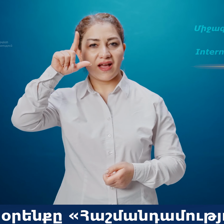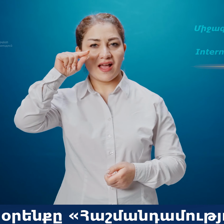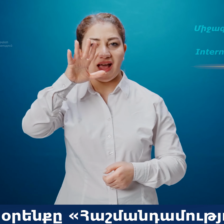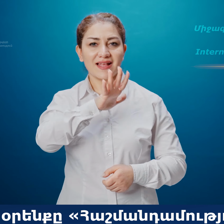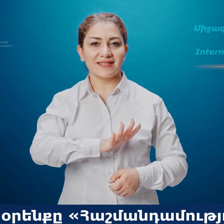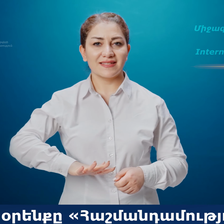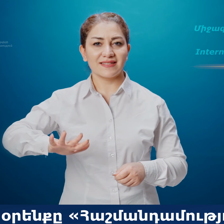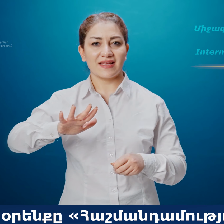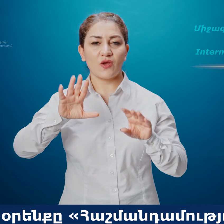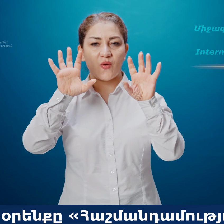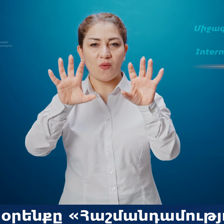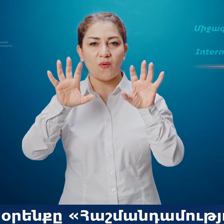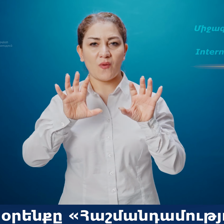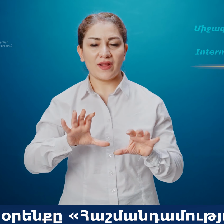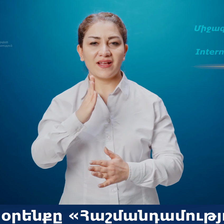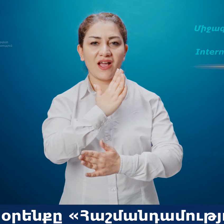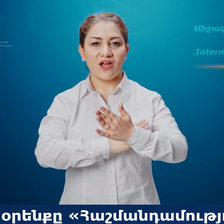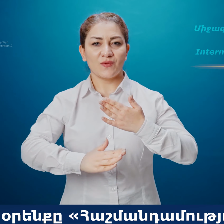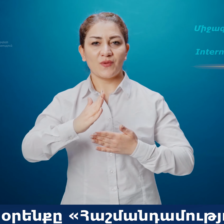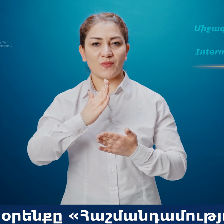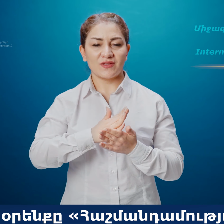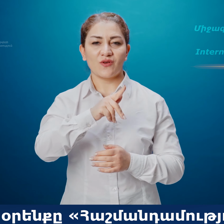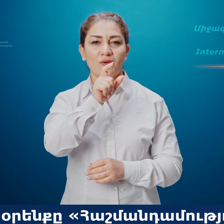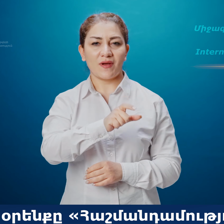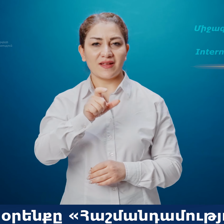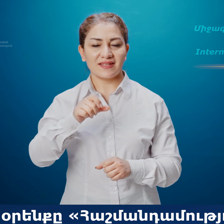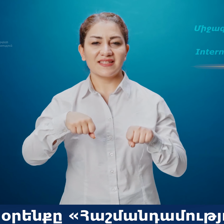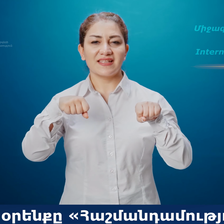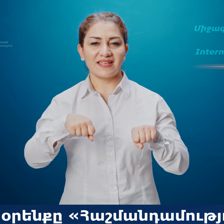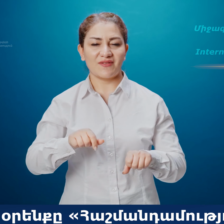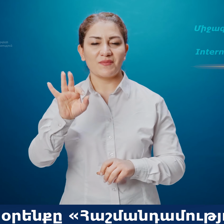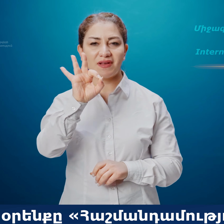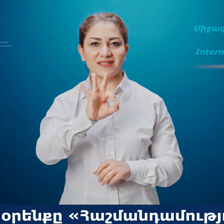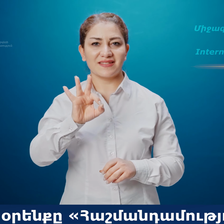Հայաստանի Հանրապետության օրենքը հաշմանդամություն ունեցող անձանց իրավունքների մասին։